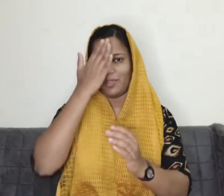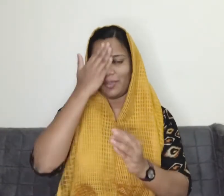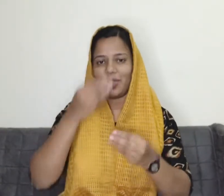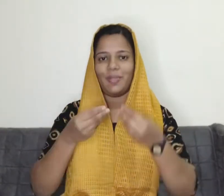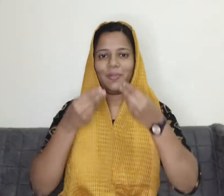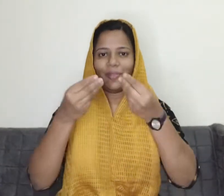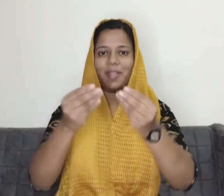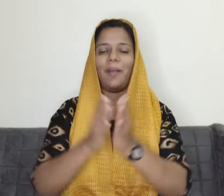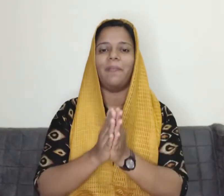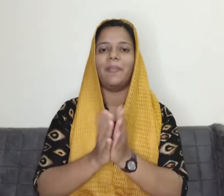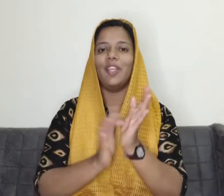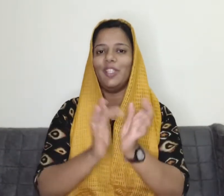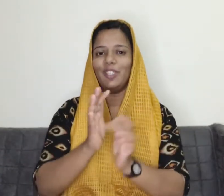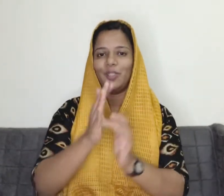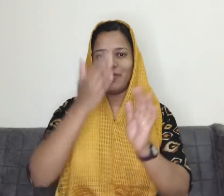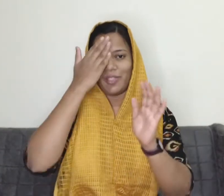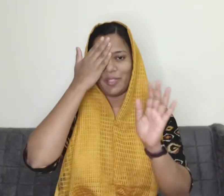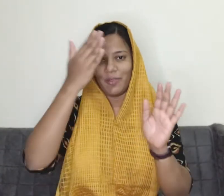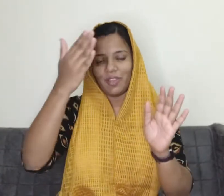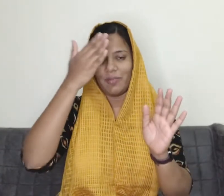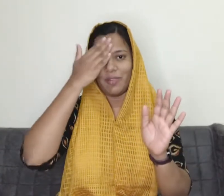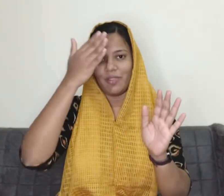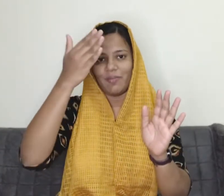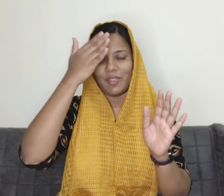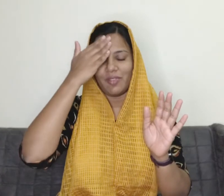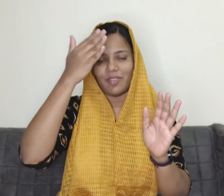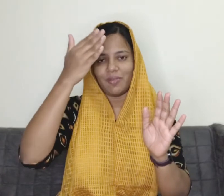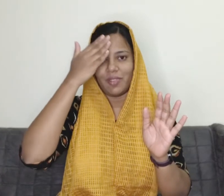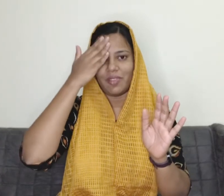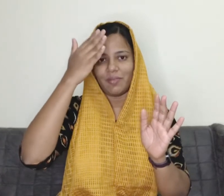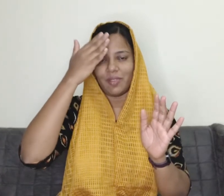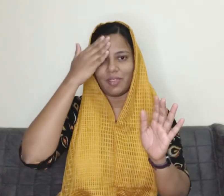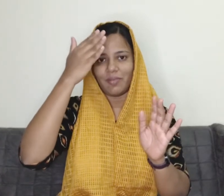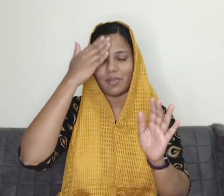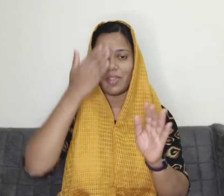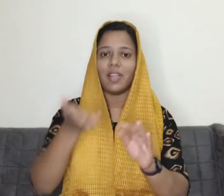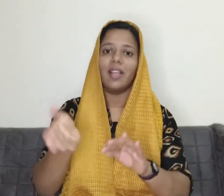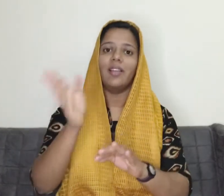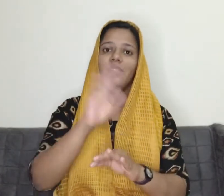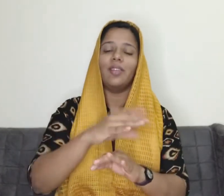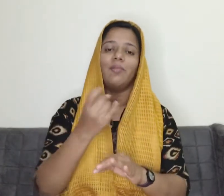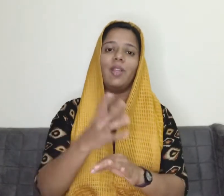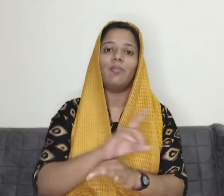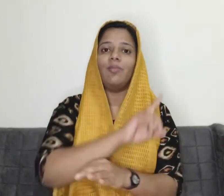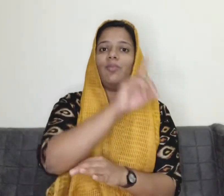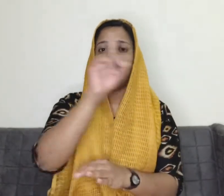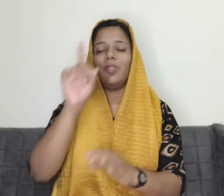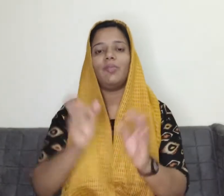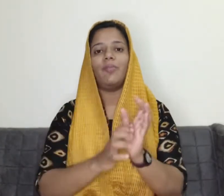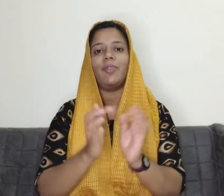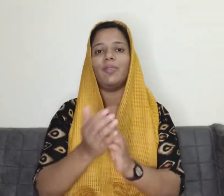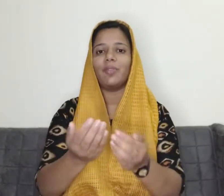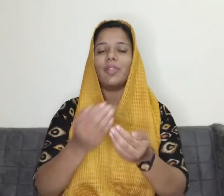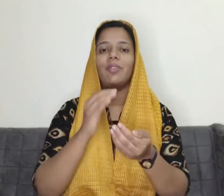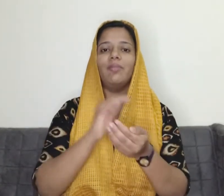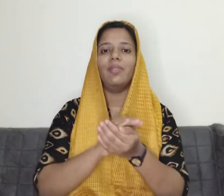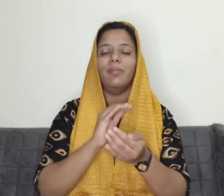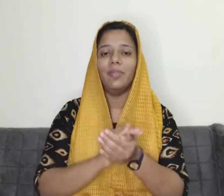ചെയ്യാം. ഹല്ലേലൂയ. സ്തോത്രം, സ്തോത്രം, സ്തോത്രം, സ്തോത്രം, സ്തോത്രം, സ്തോത്രം, സ്തോത്രം. കഴിഞ്ഞ പകൽക്കാലം മുഴുവൻ നമ്മുടെ കർത്താവ് നമ്മളെ കാത്തുപരിപാലിച്ചു.